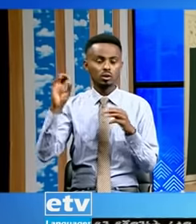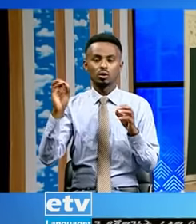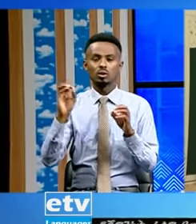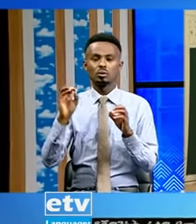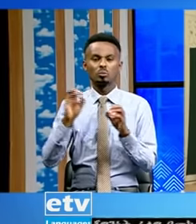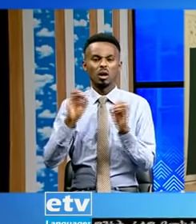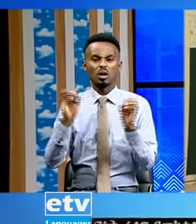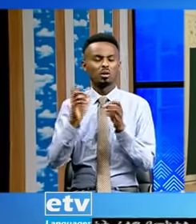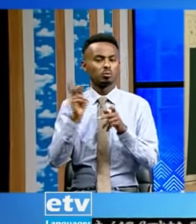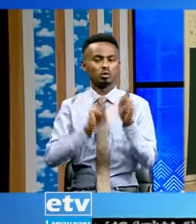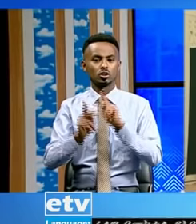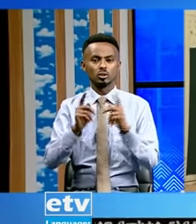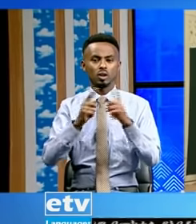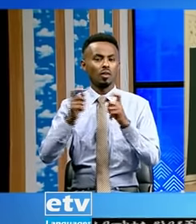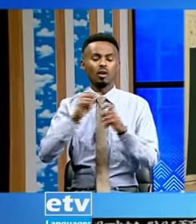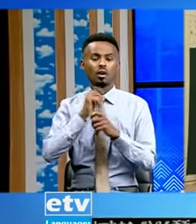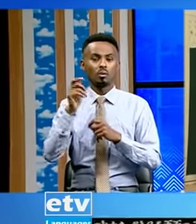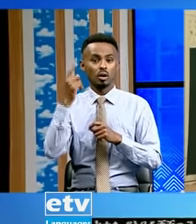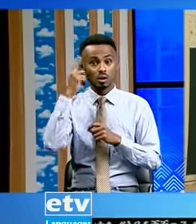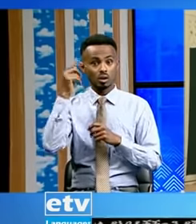ማንንም ህዝብ ጠላት አይደለም